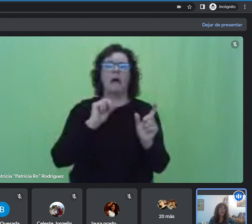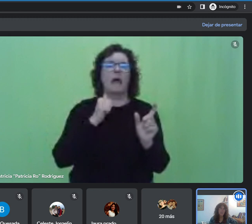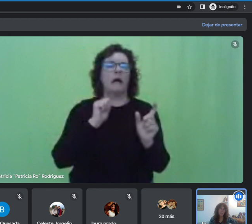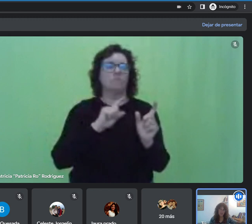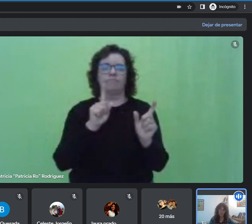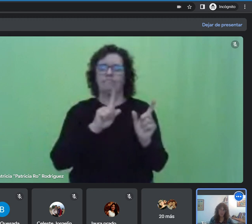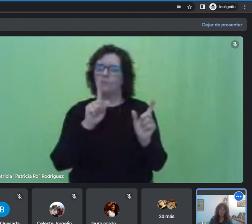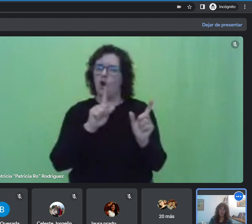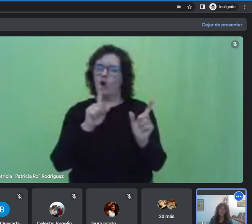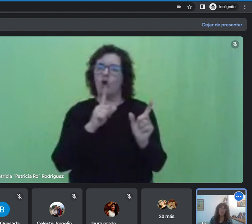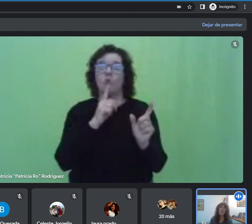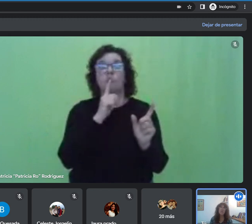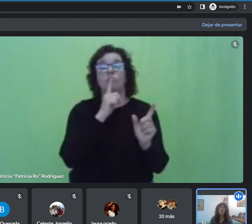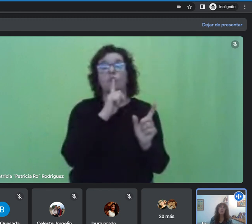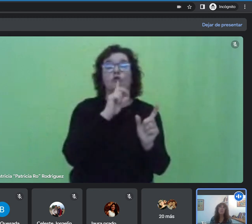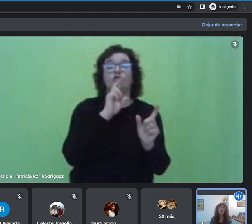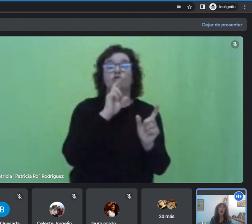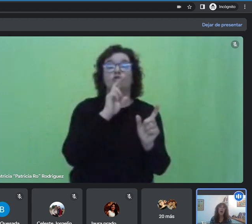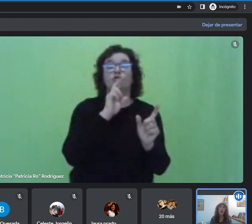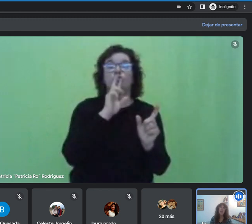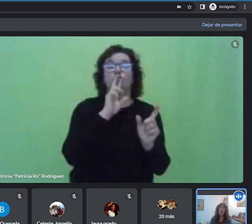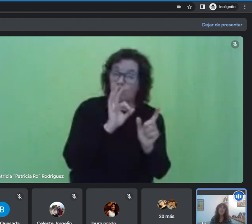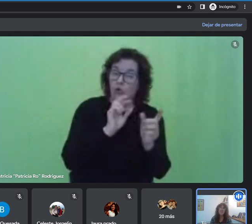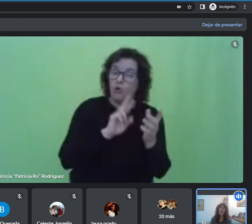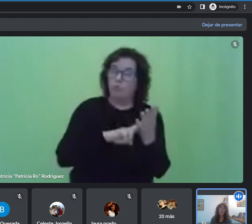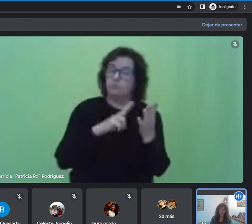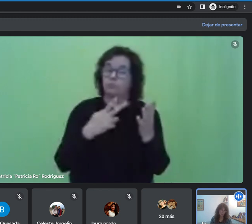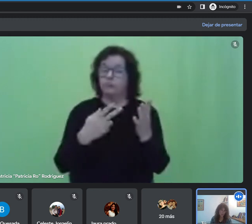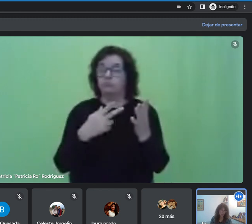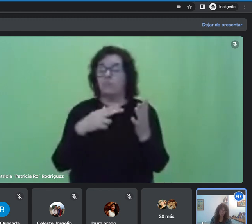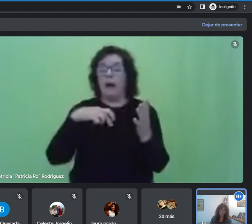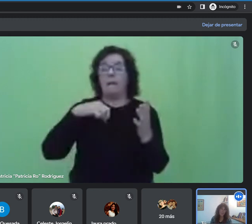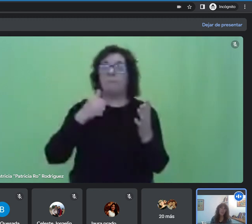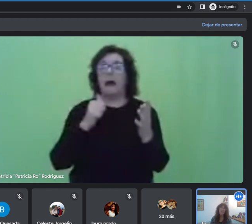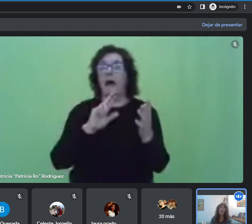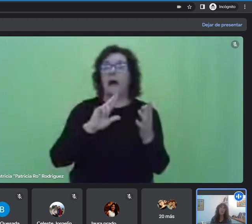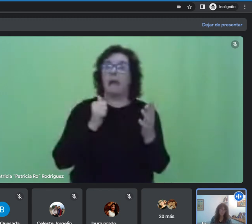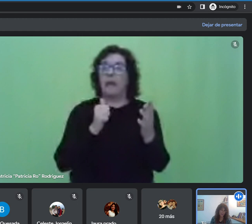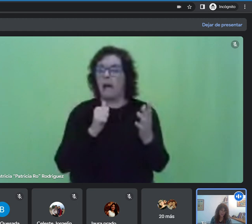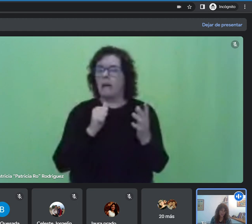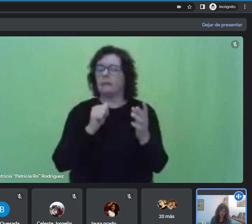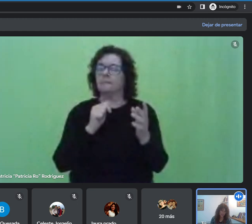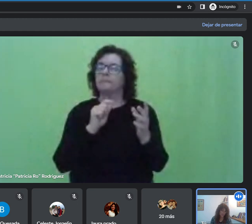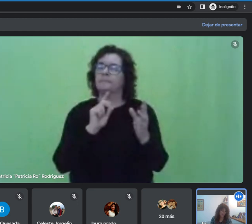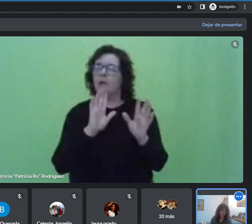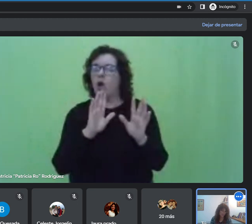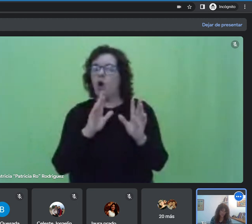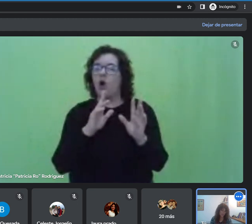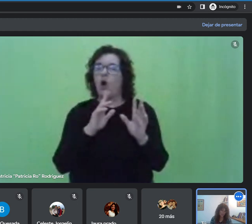para, se traduce como a o hacia, o no se traduce y acompaña a quién.